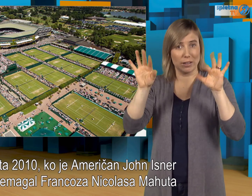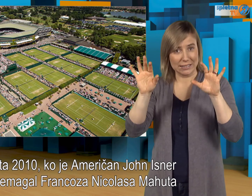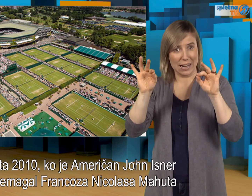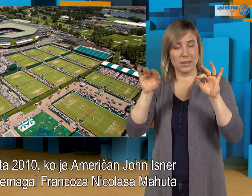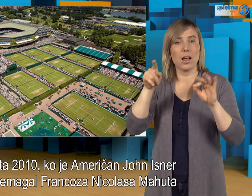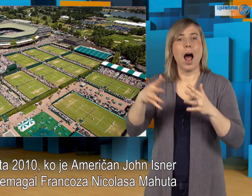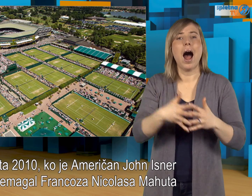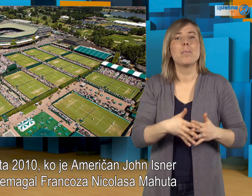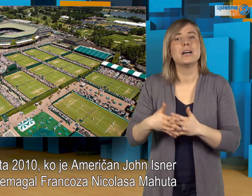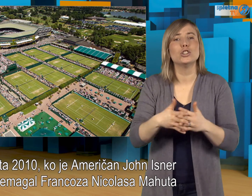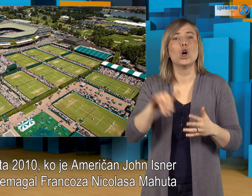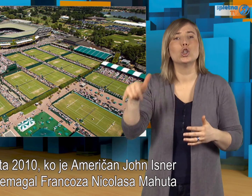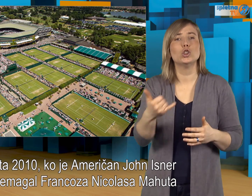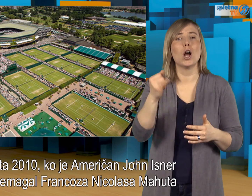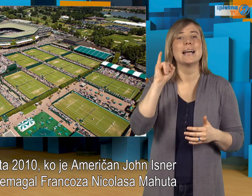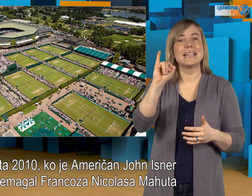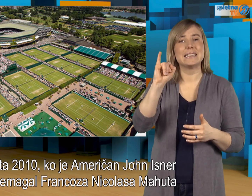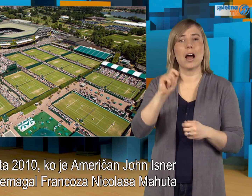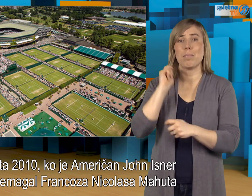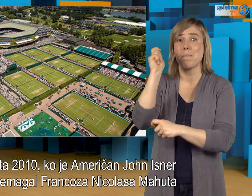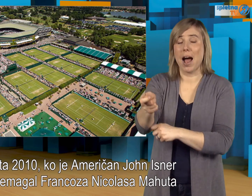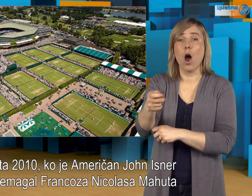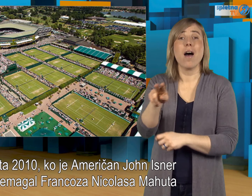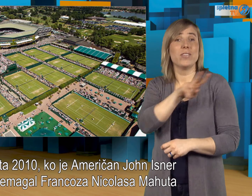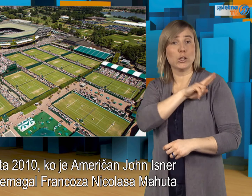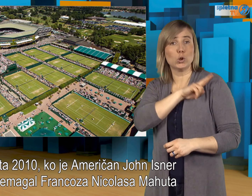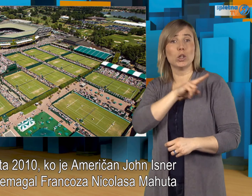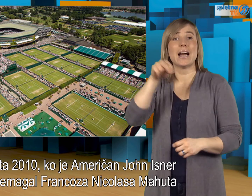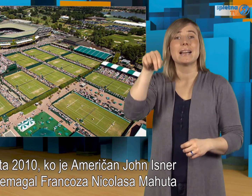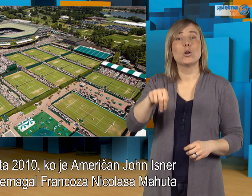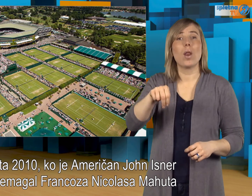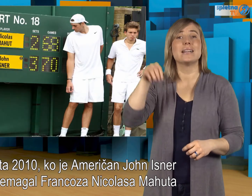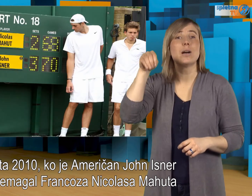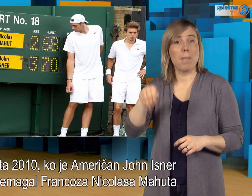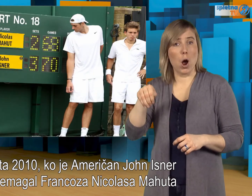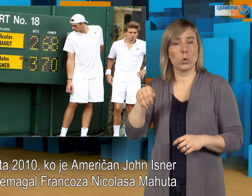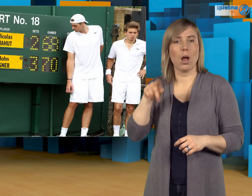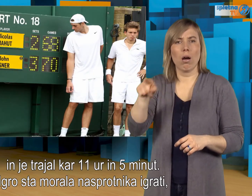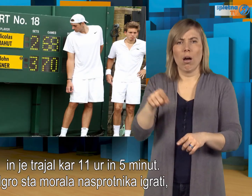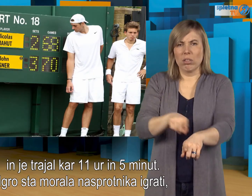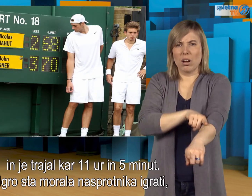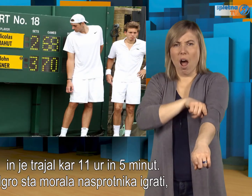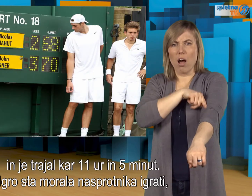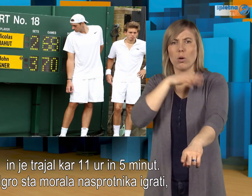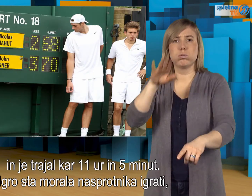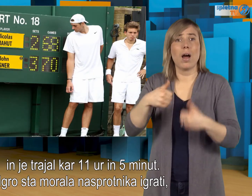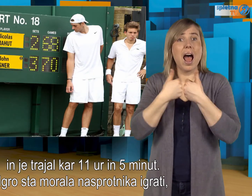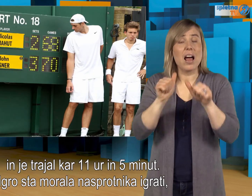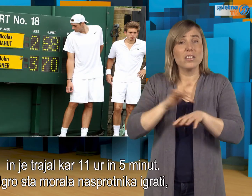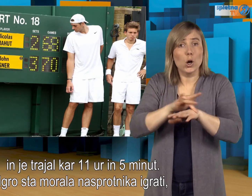John Isner premagal Francoza Nicolasa Mahuta in trajal kar 11 ur in 5 minut.